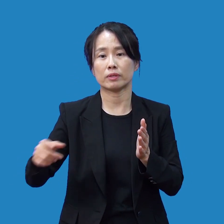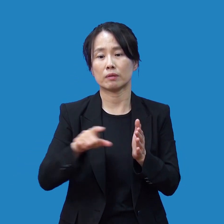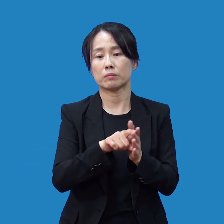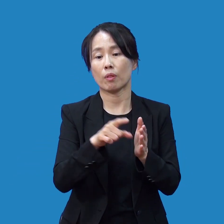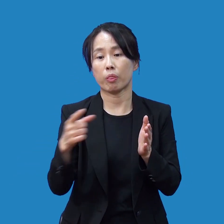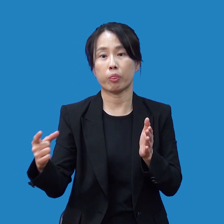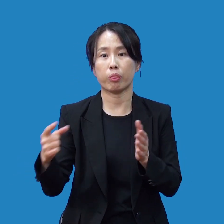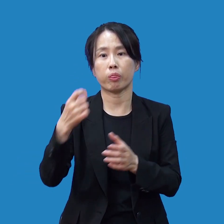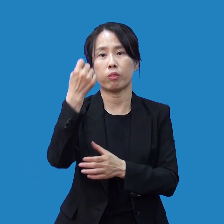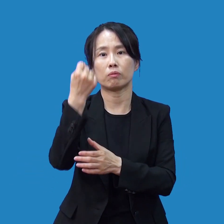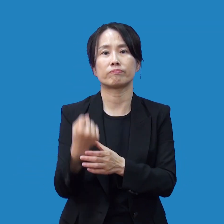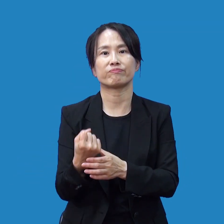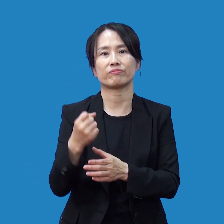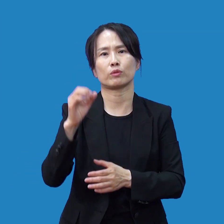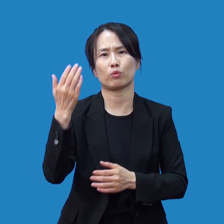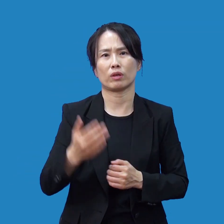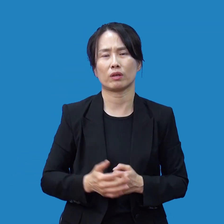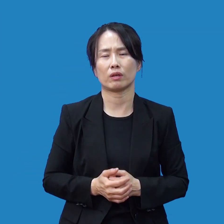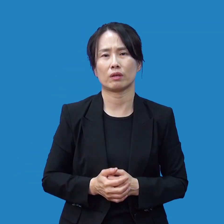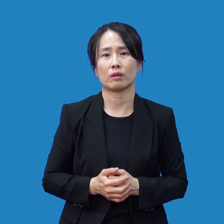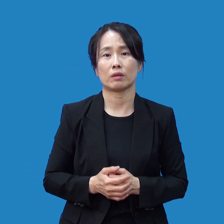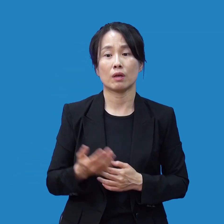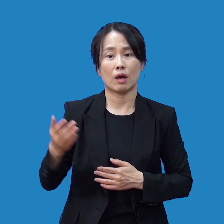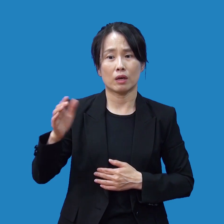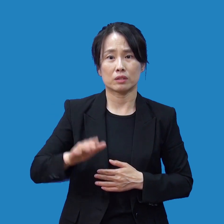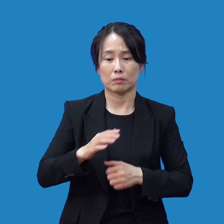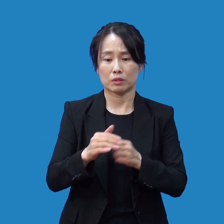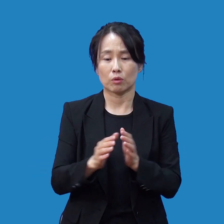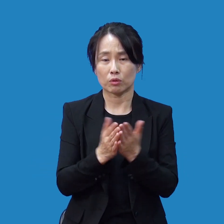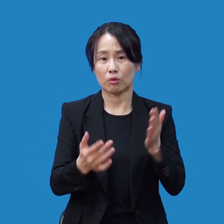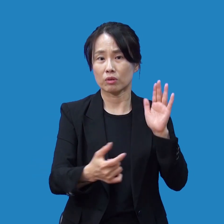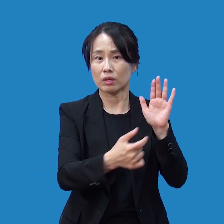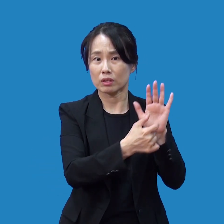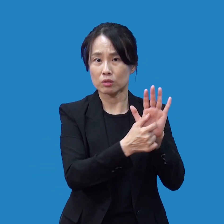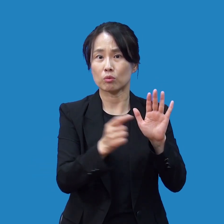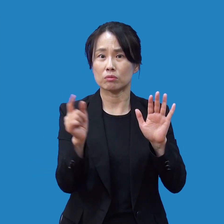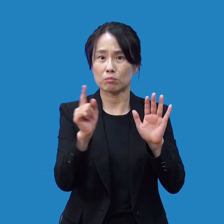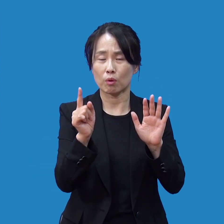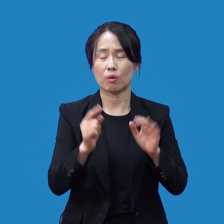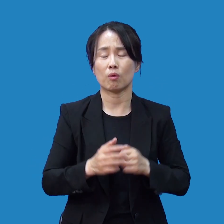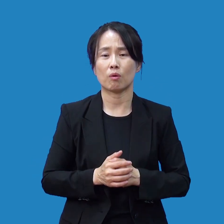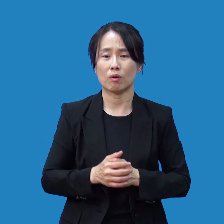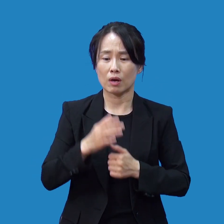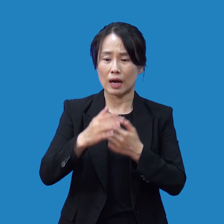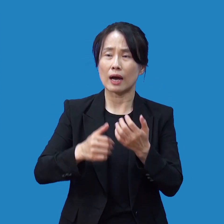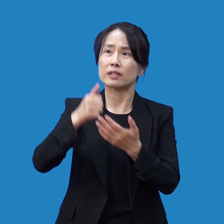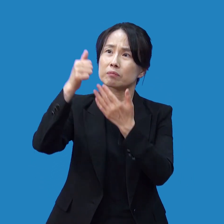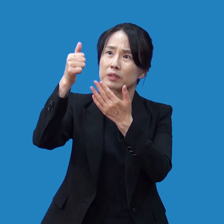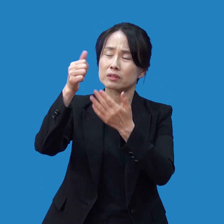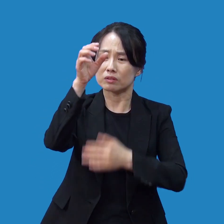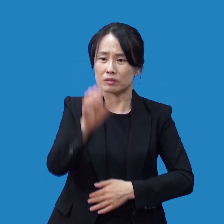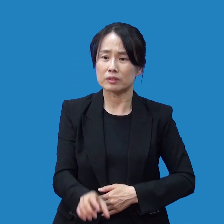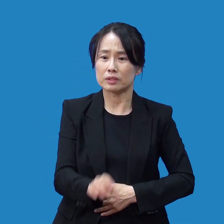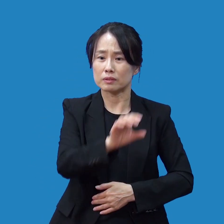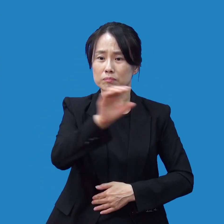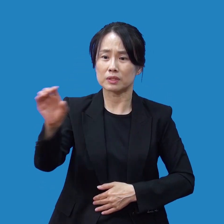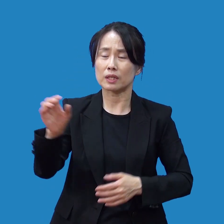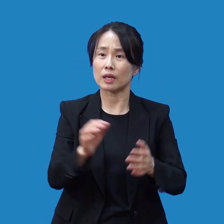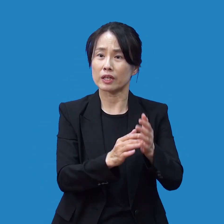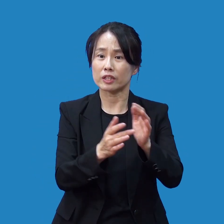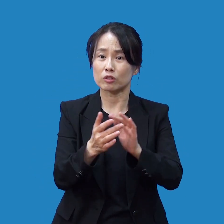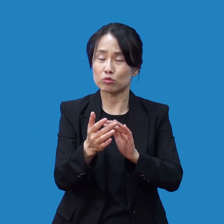예수님이 빠졌기 때문에. 그러나 오늘 성경을 보십시오. 우리 하나님께서는 십자가의 예수님을